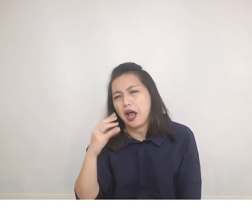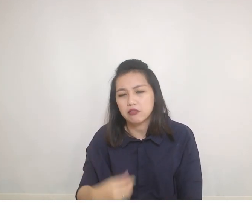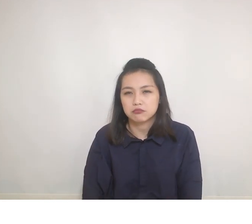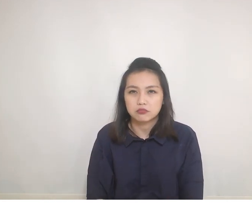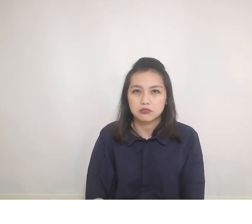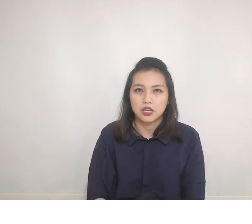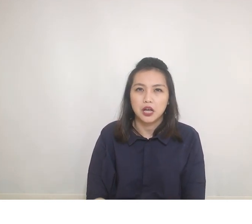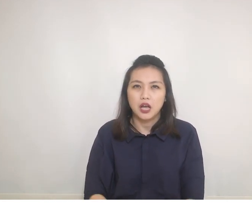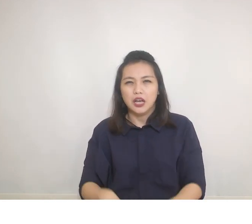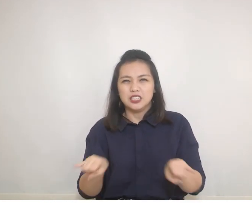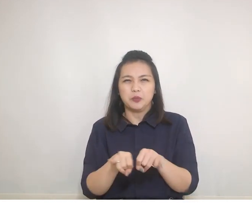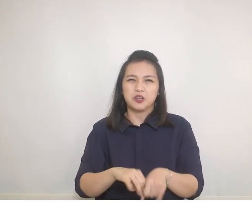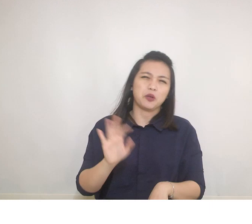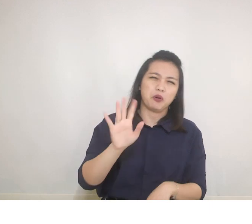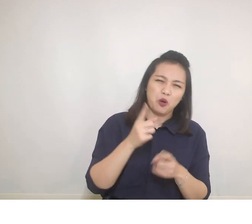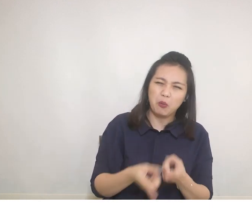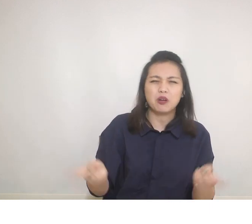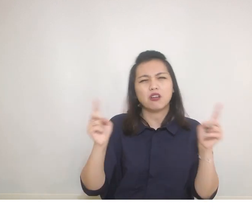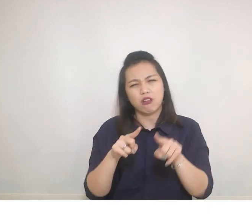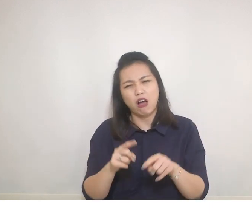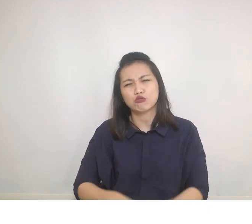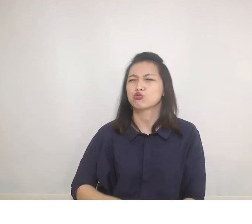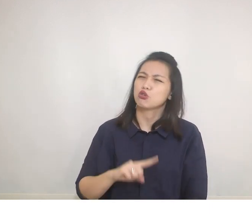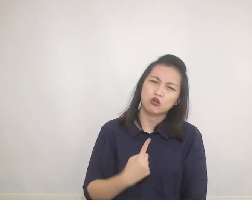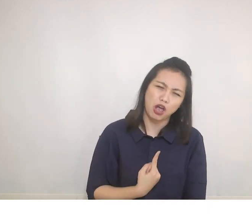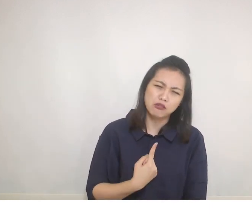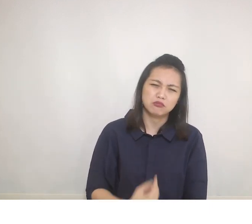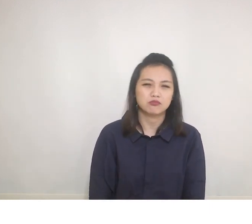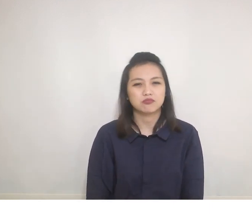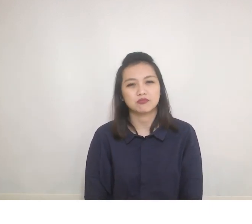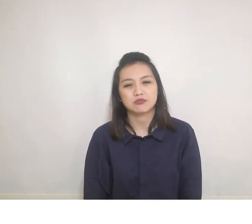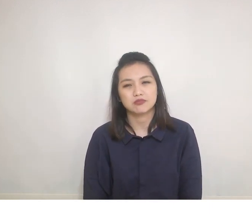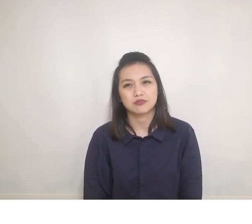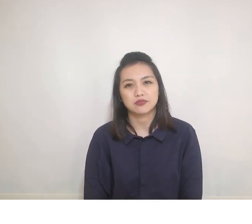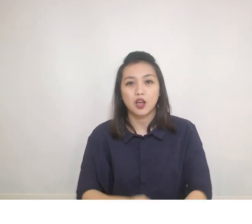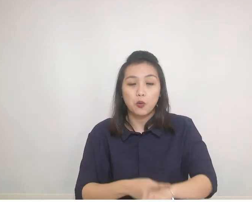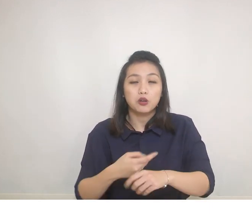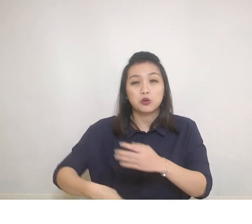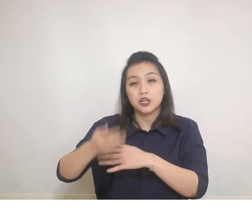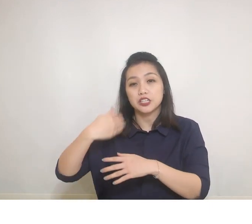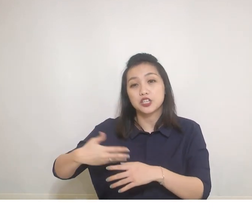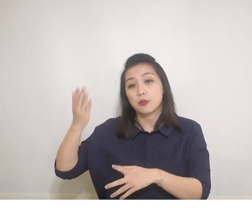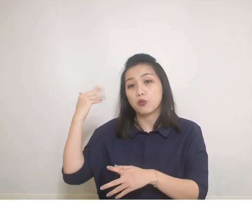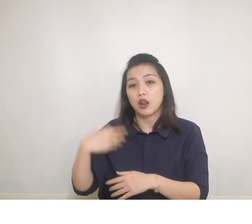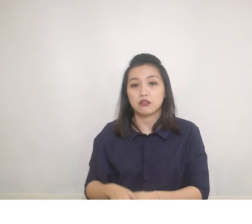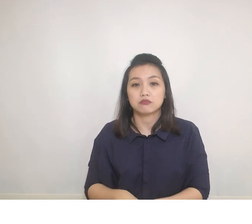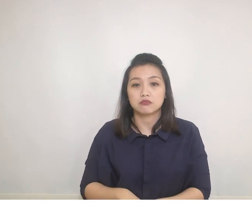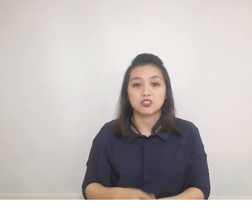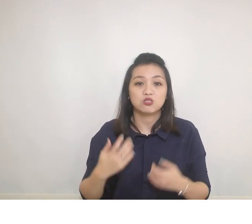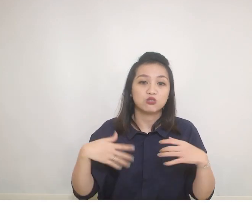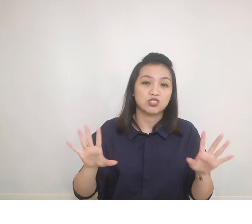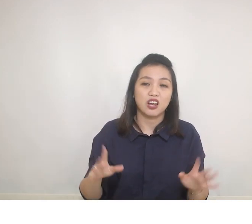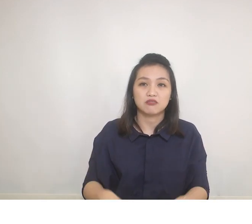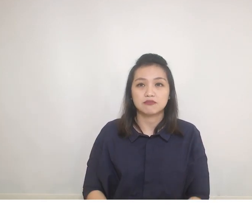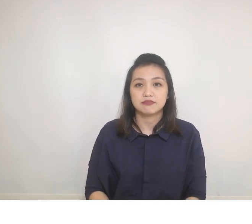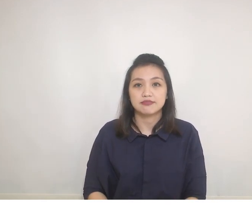bisa? Kalau tanya soal memperjuangkan, sebenarnya waktu cerita sedikit tentang MT Singapura titik baliknya tuh